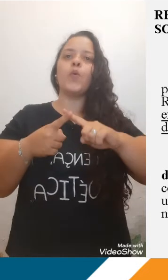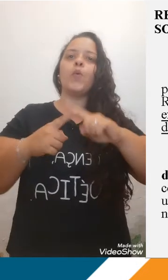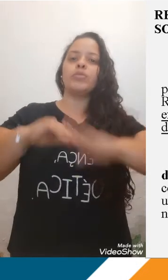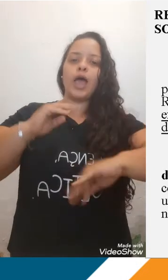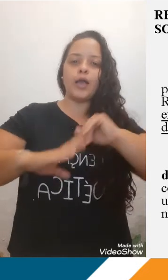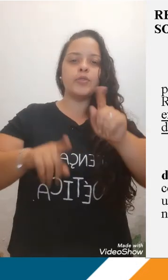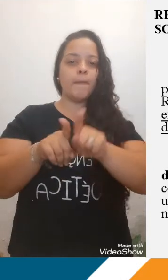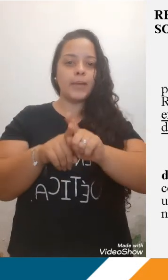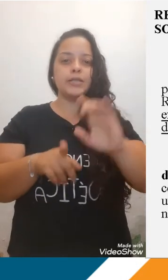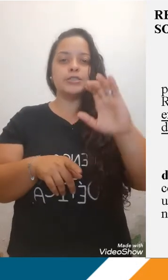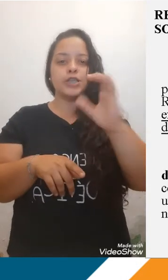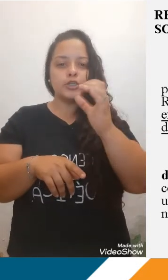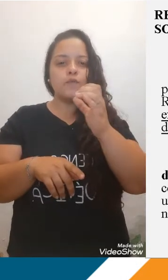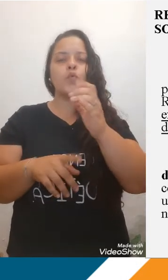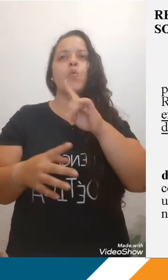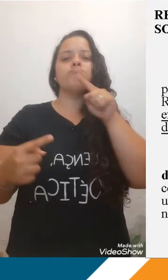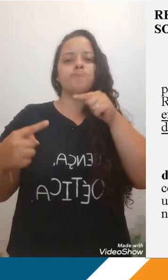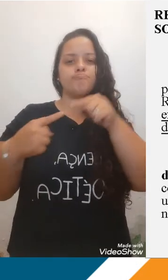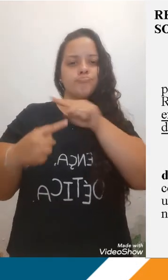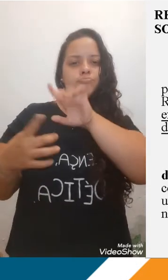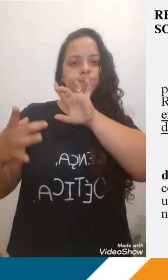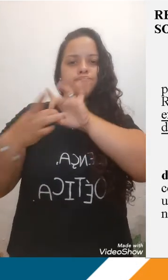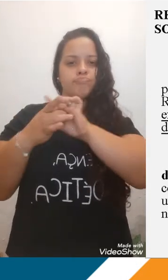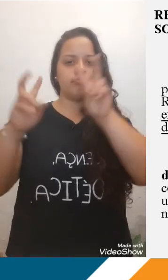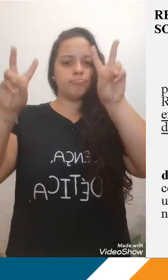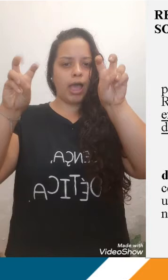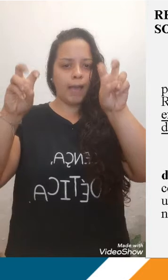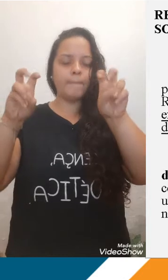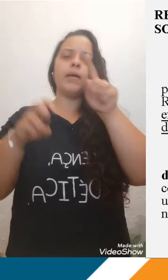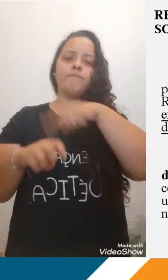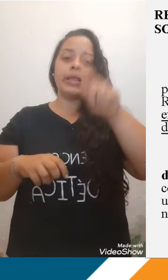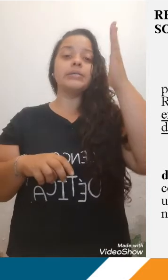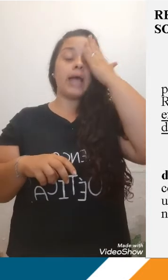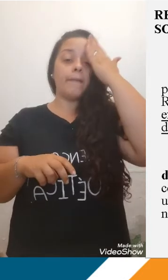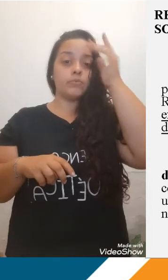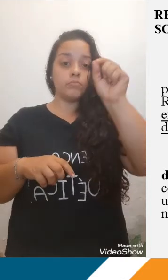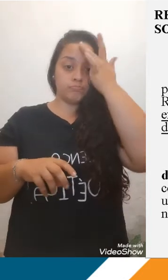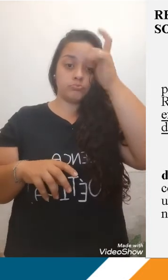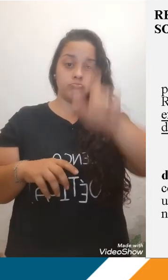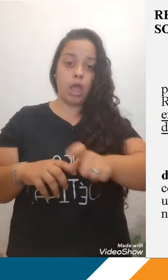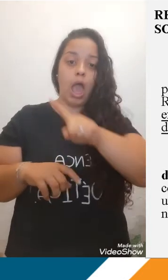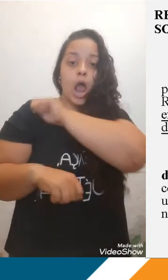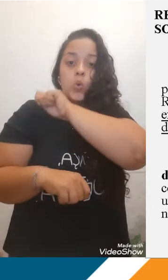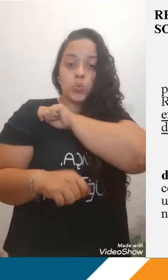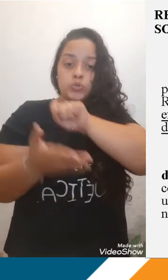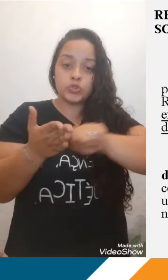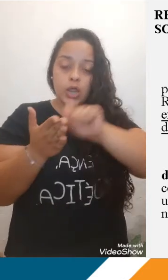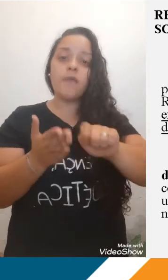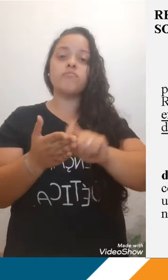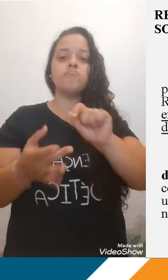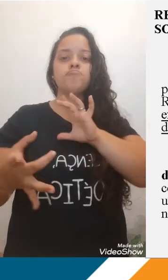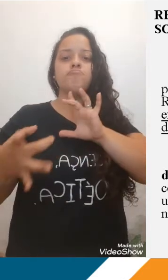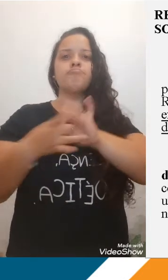dos conhecimentos relacionados à própria construção textual, ele sabe relacionar